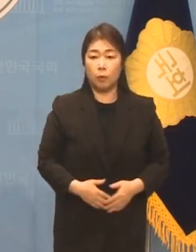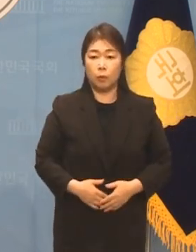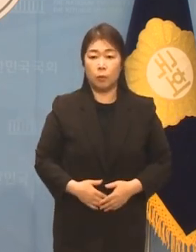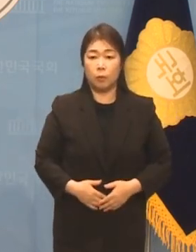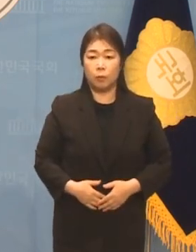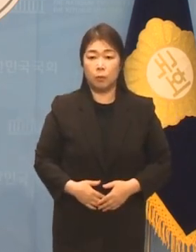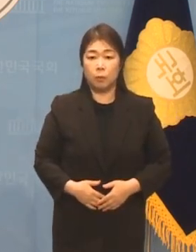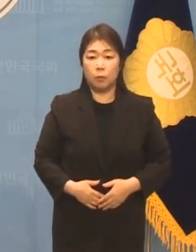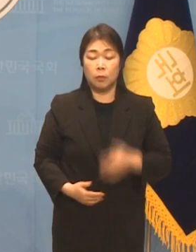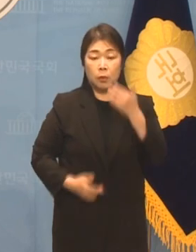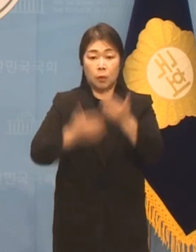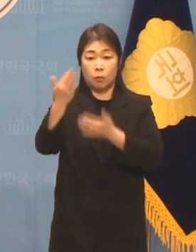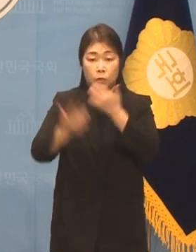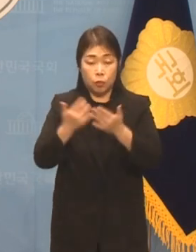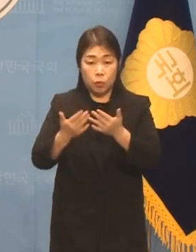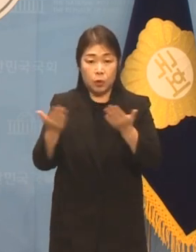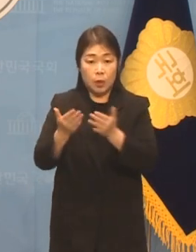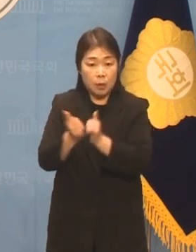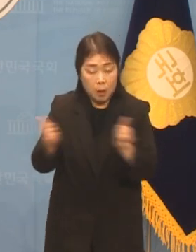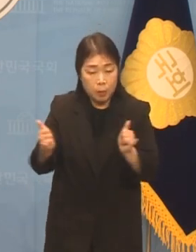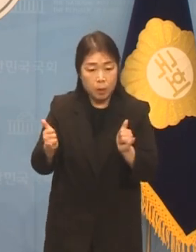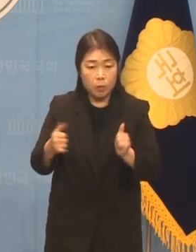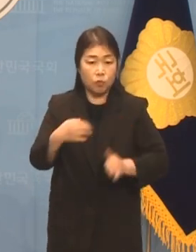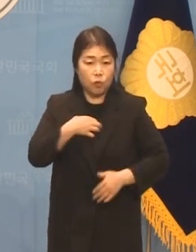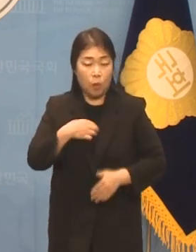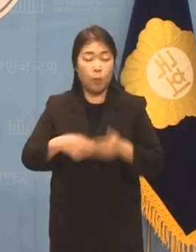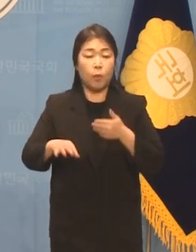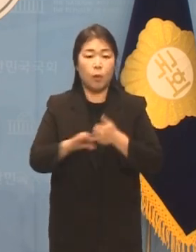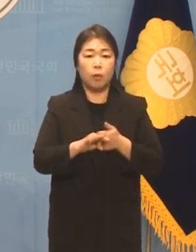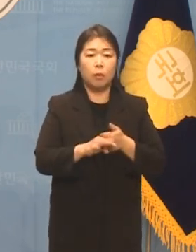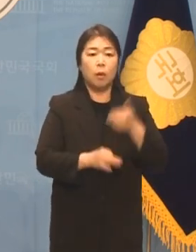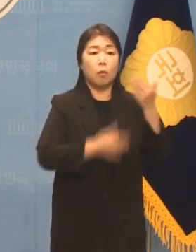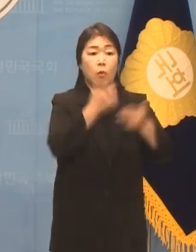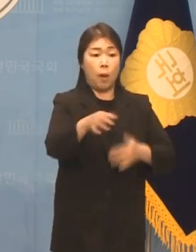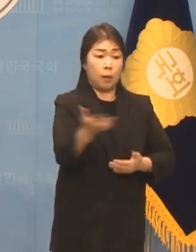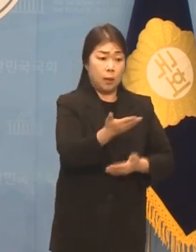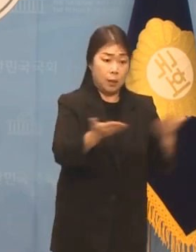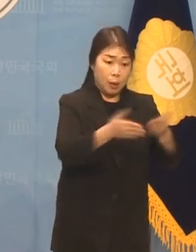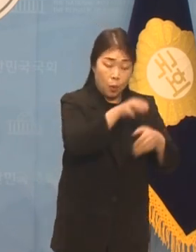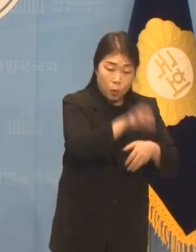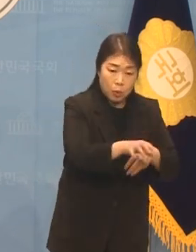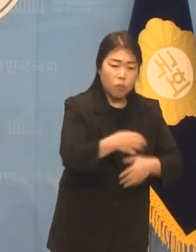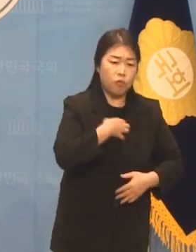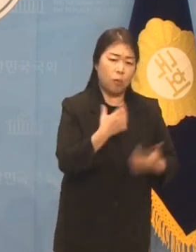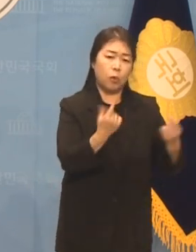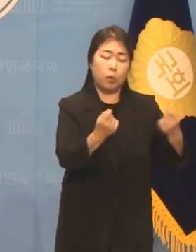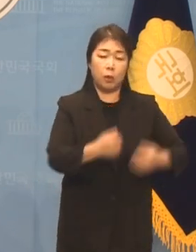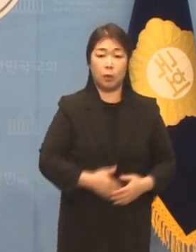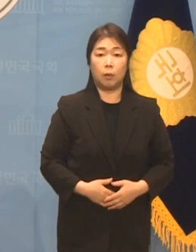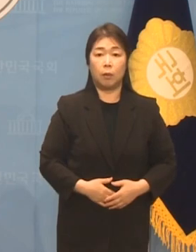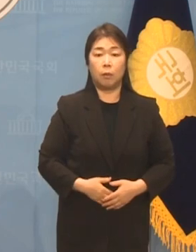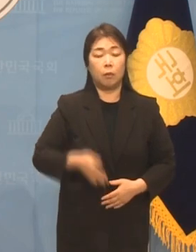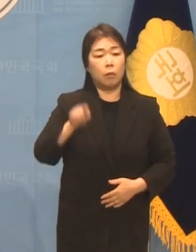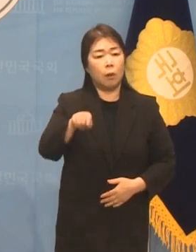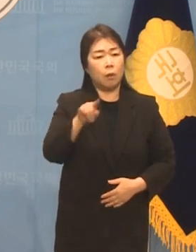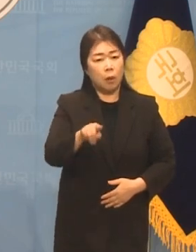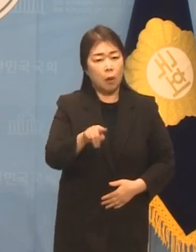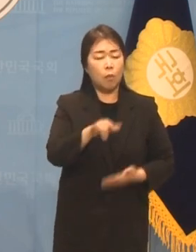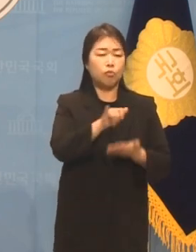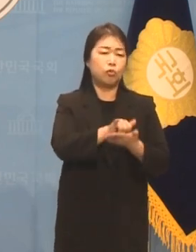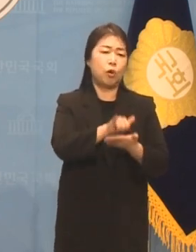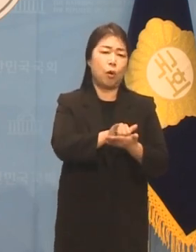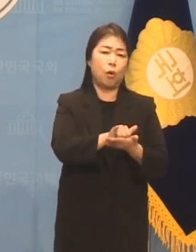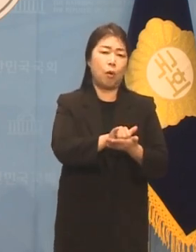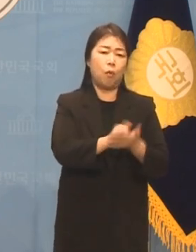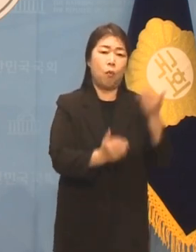국민도 위험하다는 소방 현장의 목소리를 외면한 결과 문경 화재에서 또다시 소중한